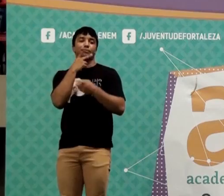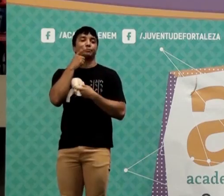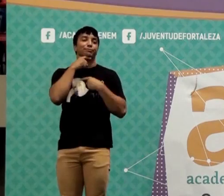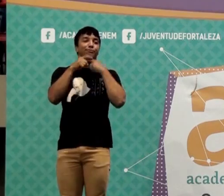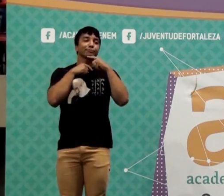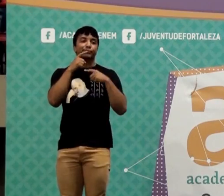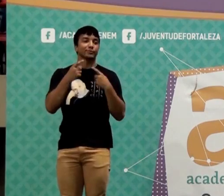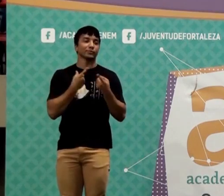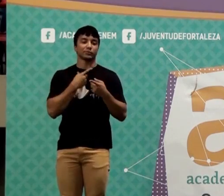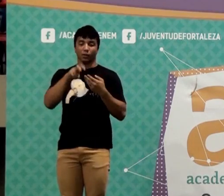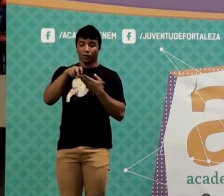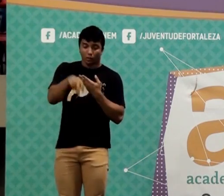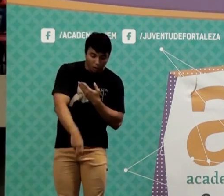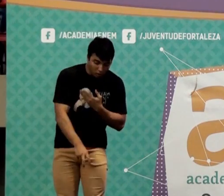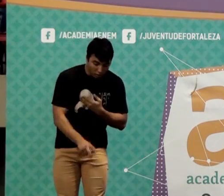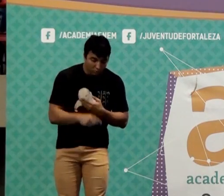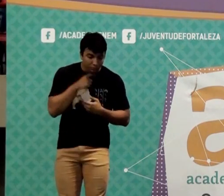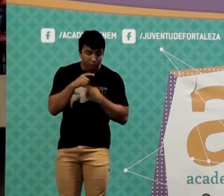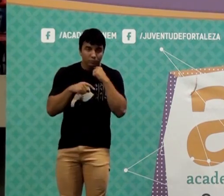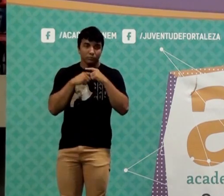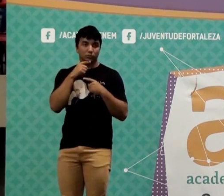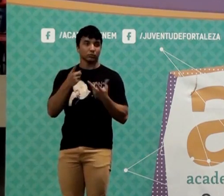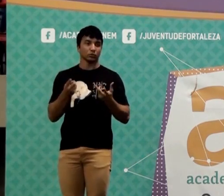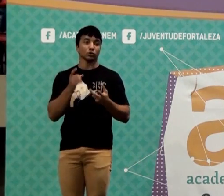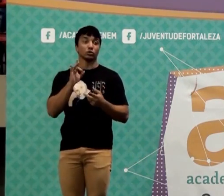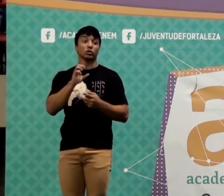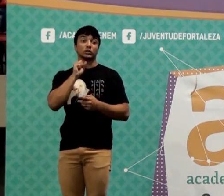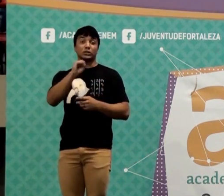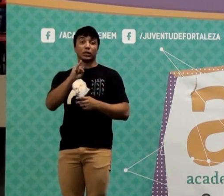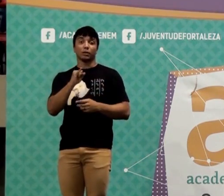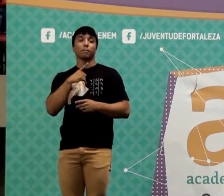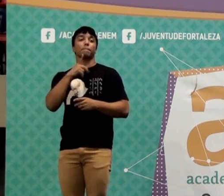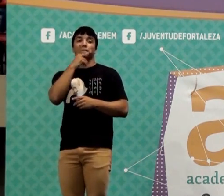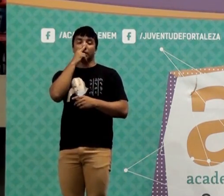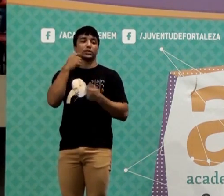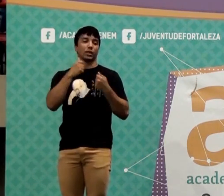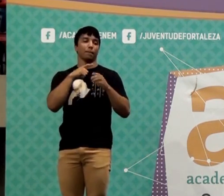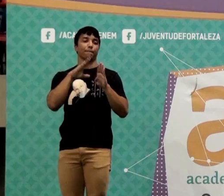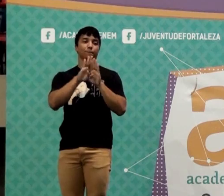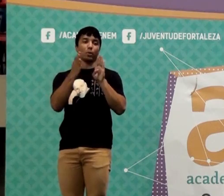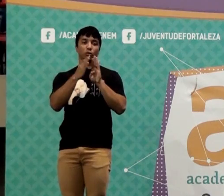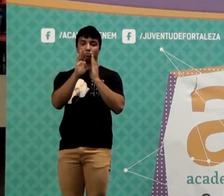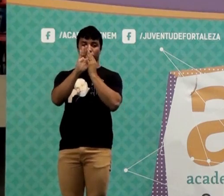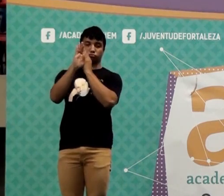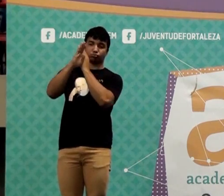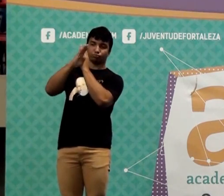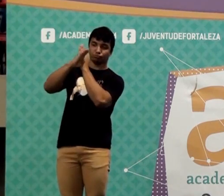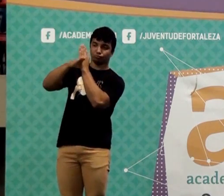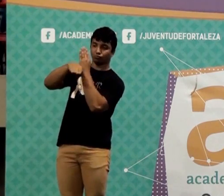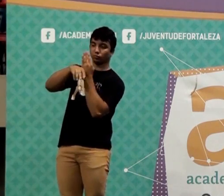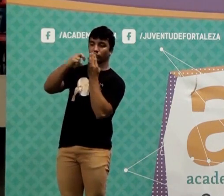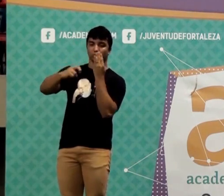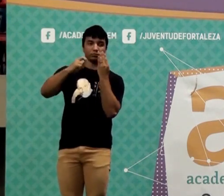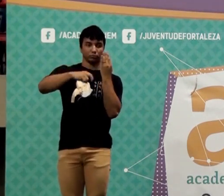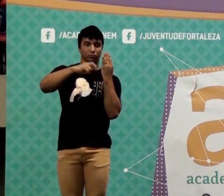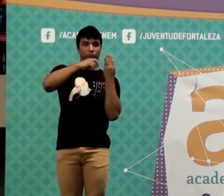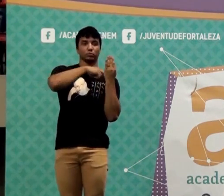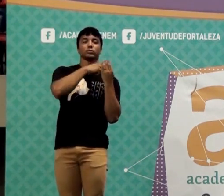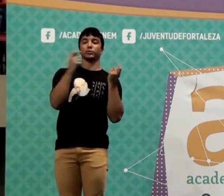que tu vai botar naquele buraco? Nada, jovem, é um buraco. Buraco te protege?